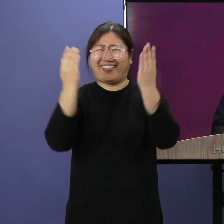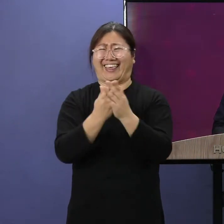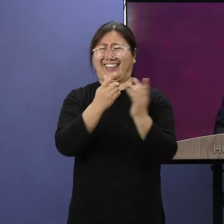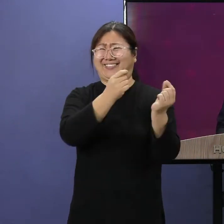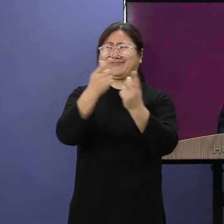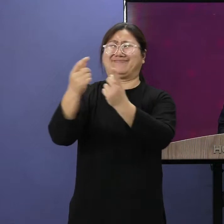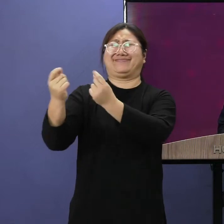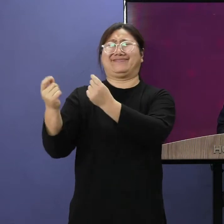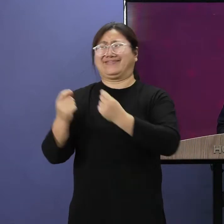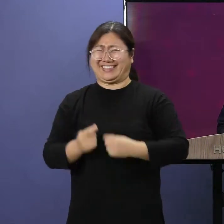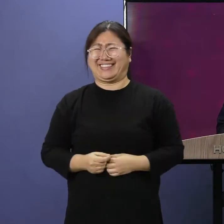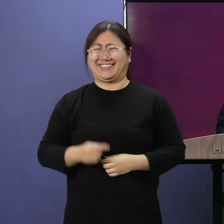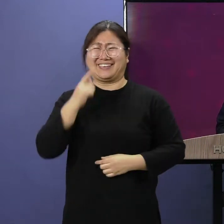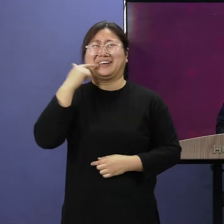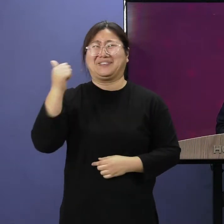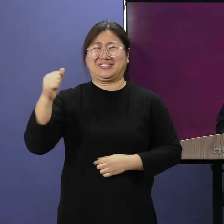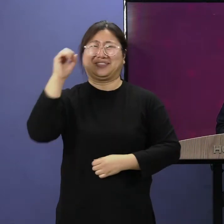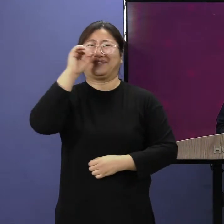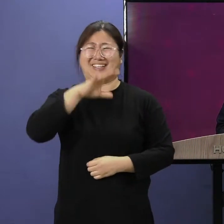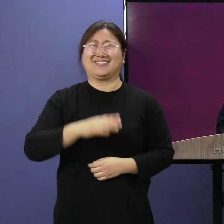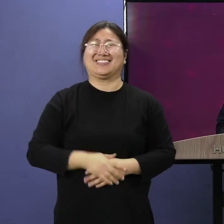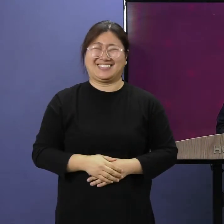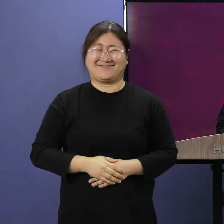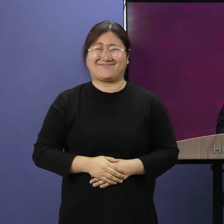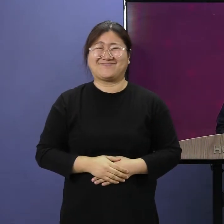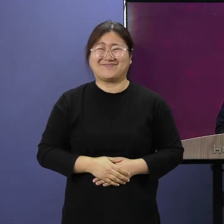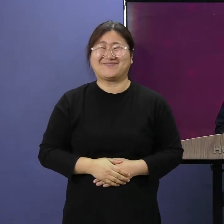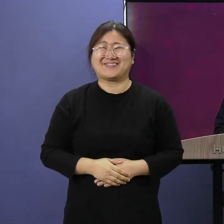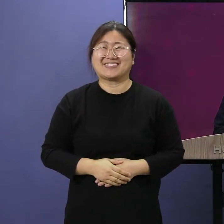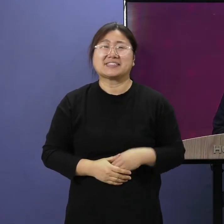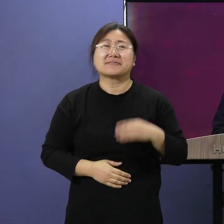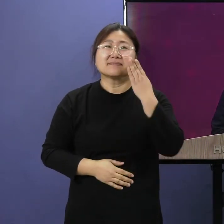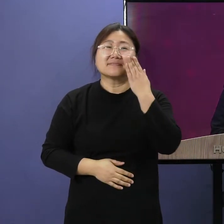말씀하십니다. 이놈이나 저놈이나